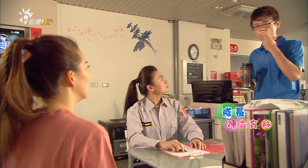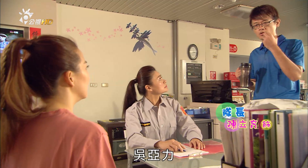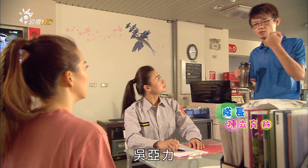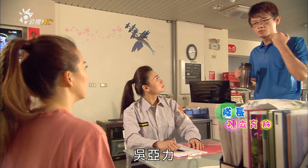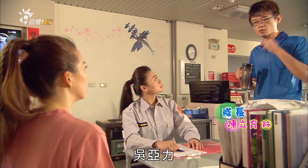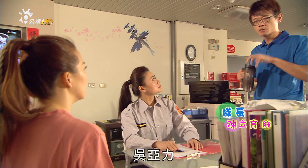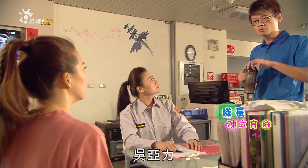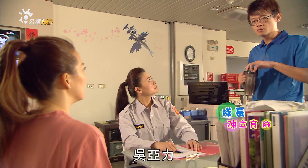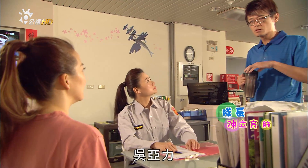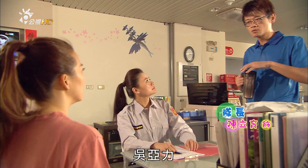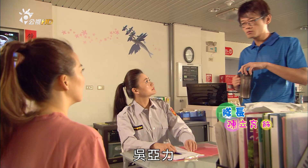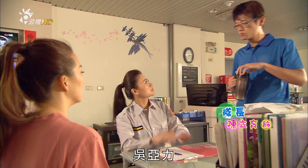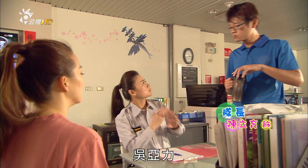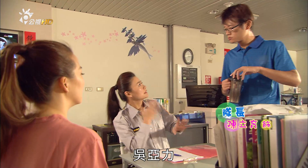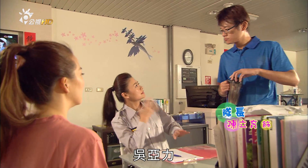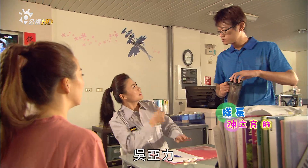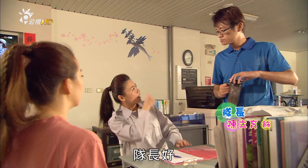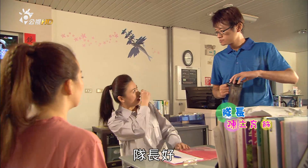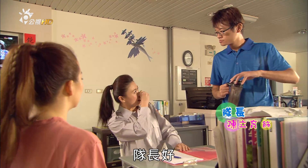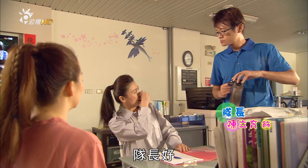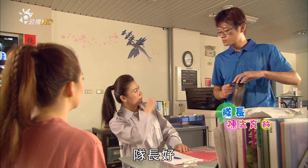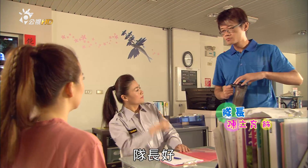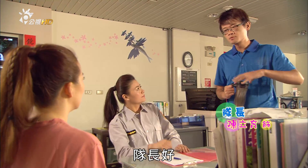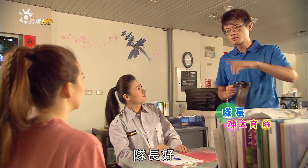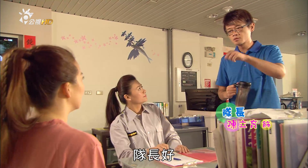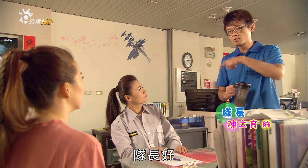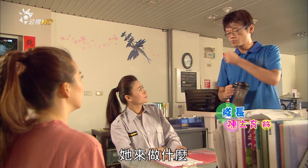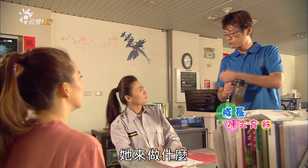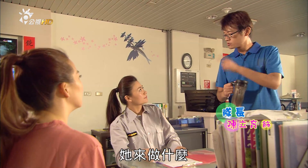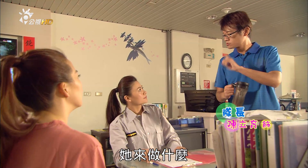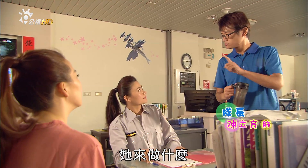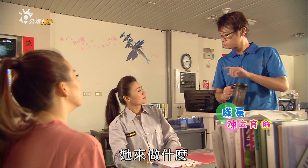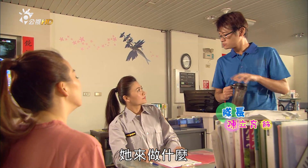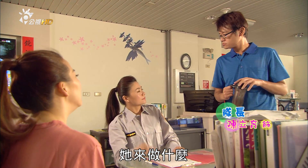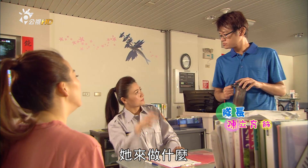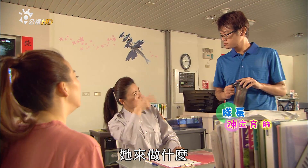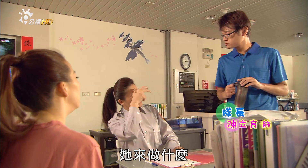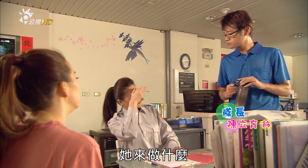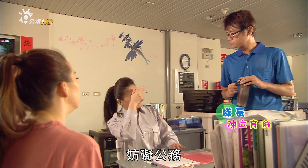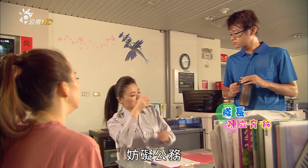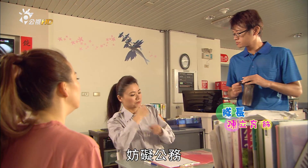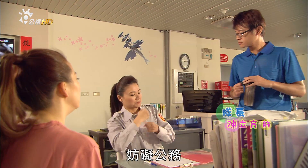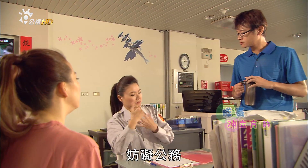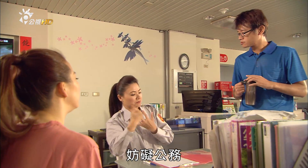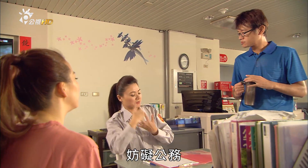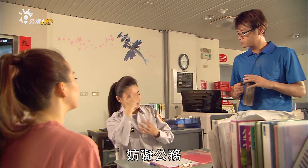吴雅丽。 队长好。 他来做什么？ 妨碍公务。